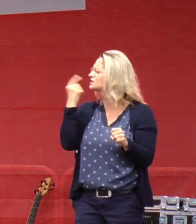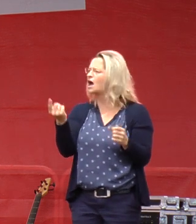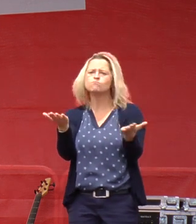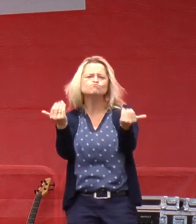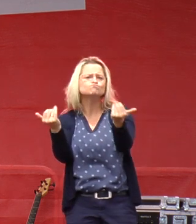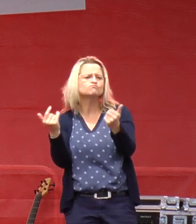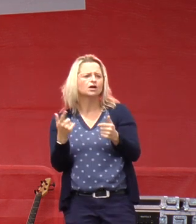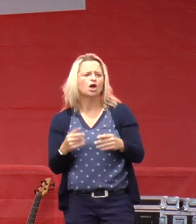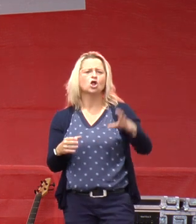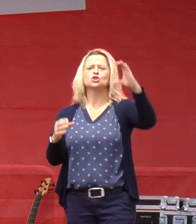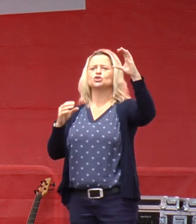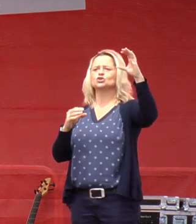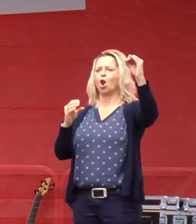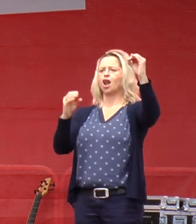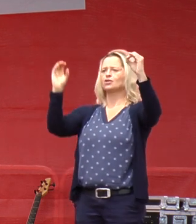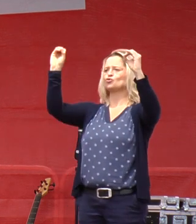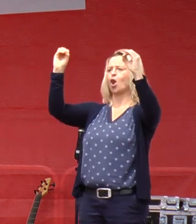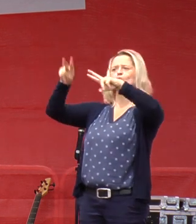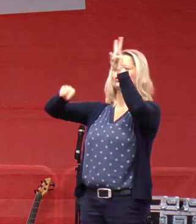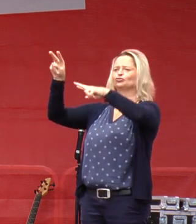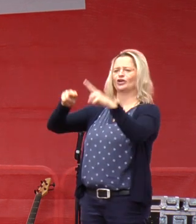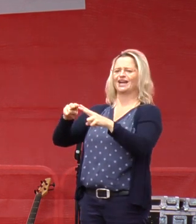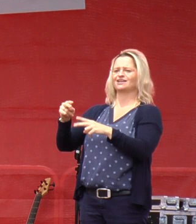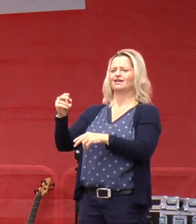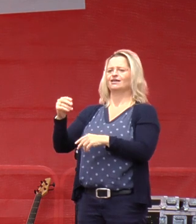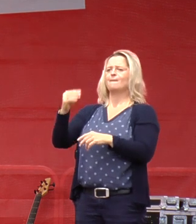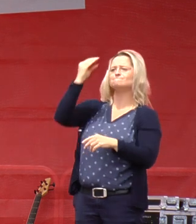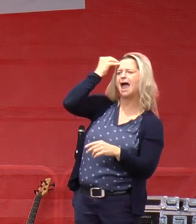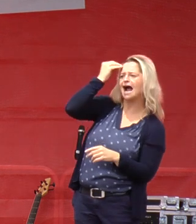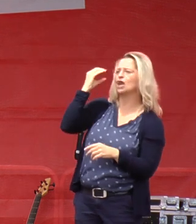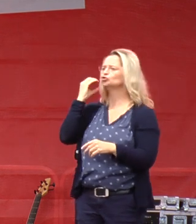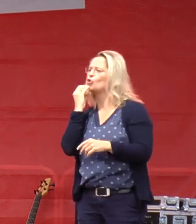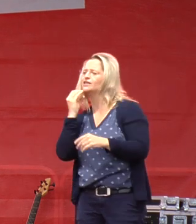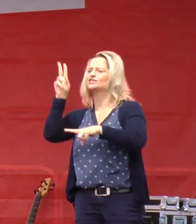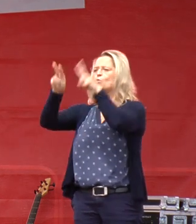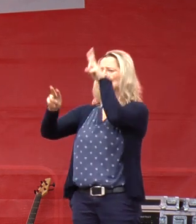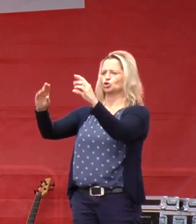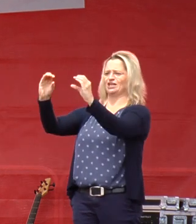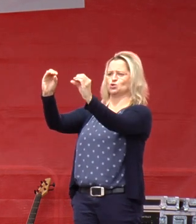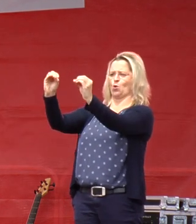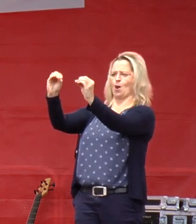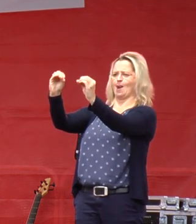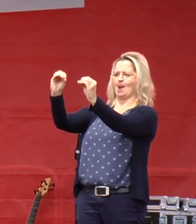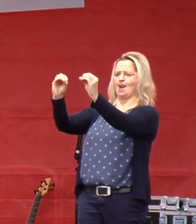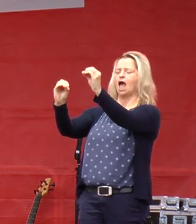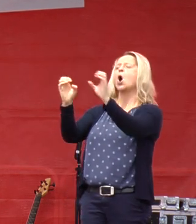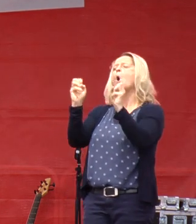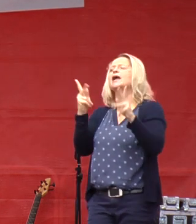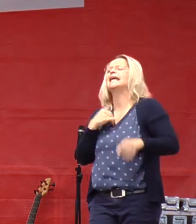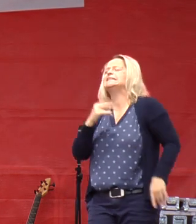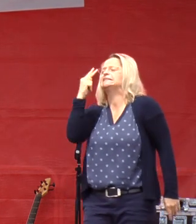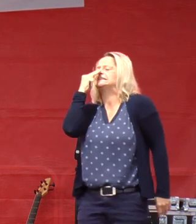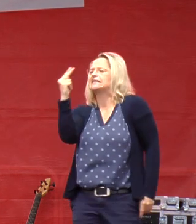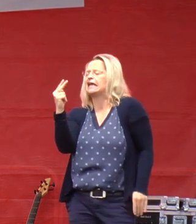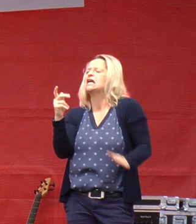hoch? Ja, null. Also ich war sehr gutwillig und habe festgestellt,